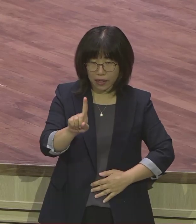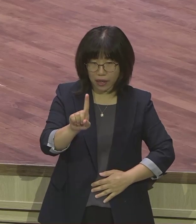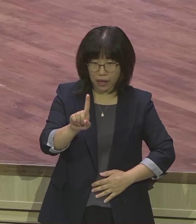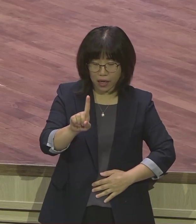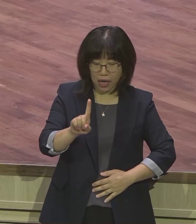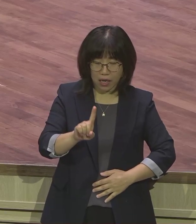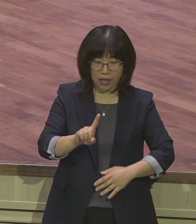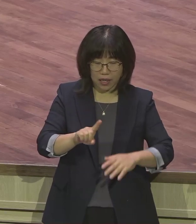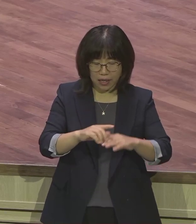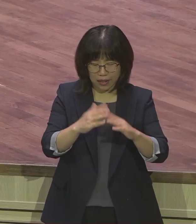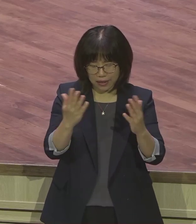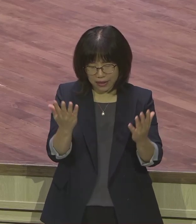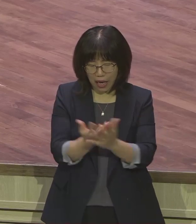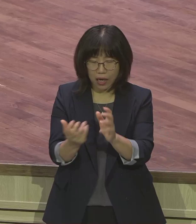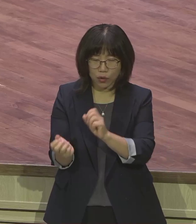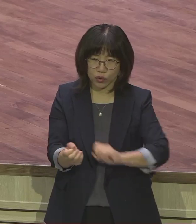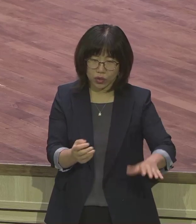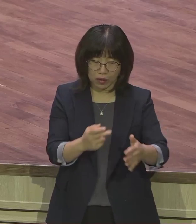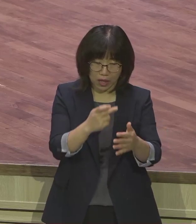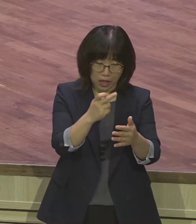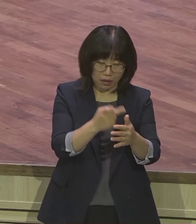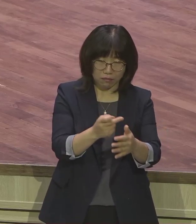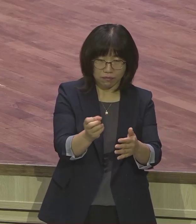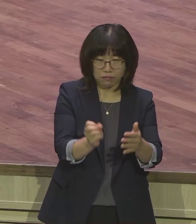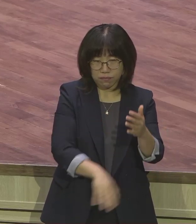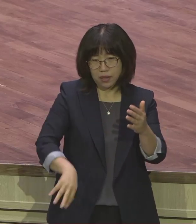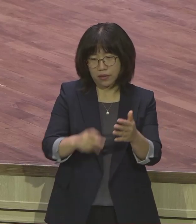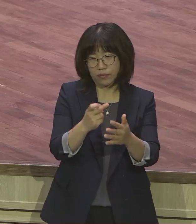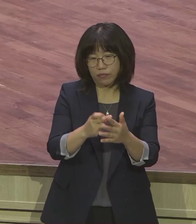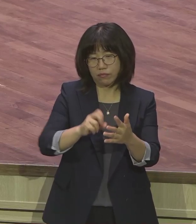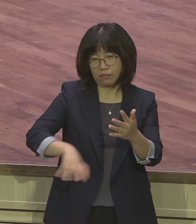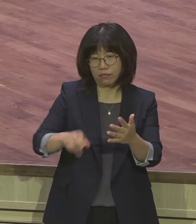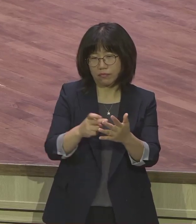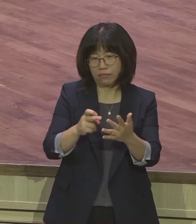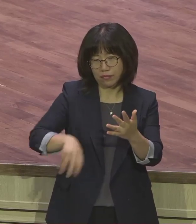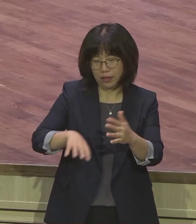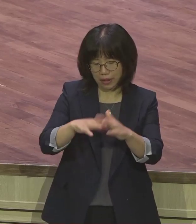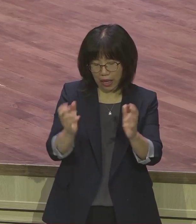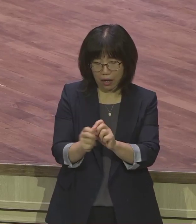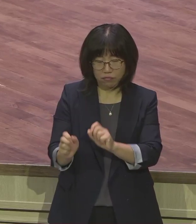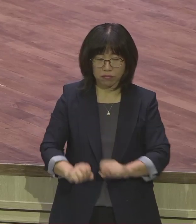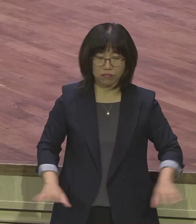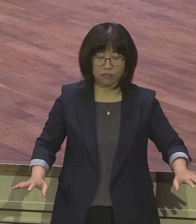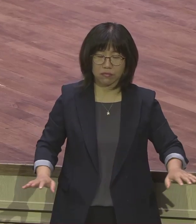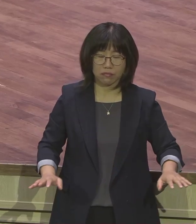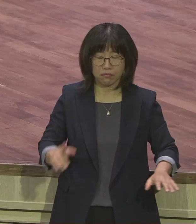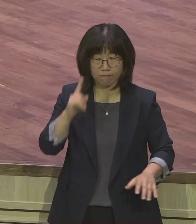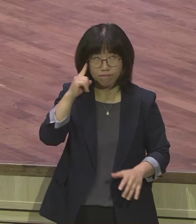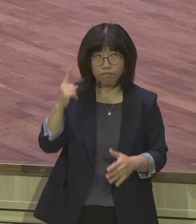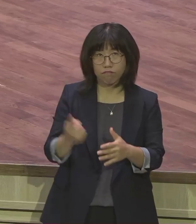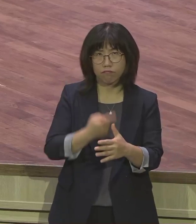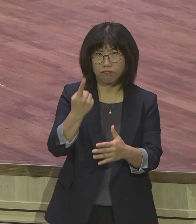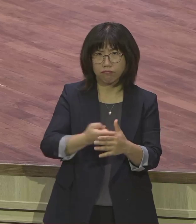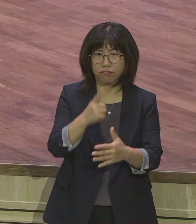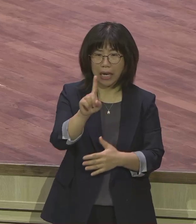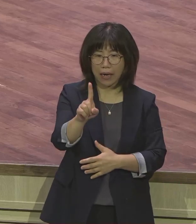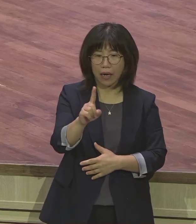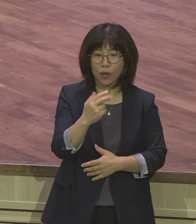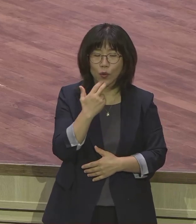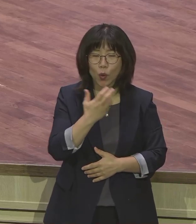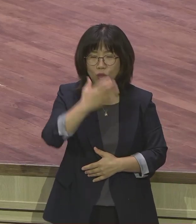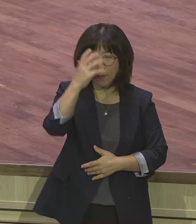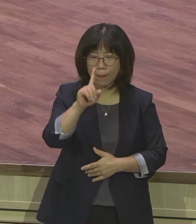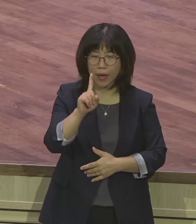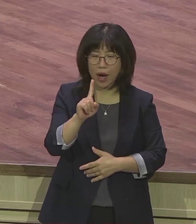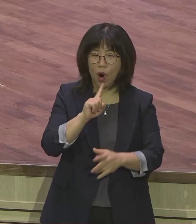잡은 나무게 하나도 안 잡아서 한 아들이 잡으니까 가문이 다 살아나 여러분 한 사람만 잡으면 가문